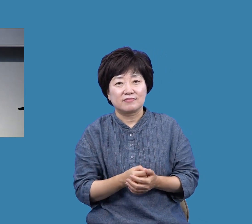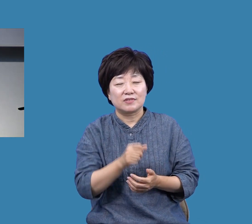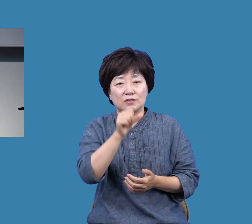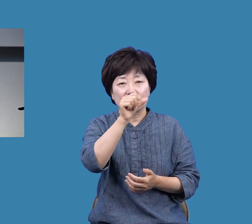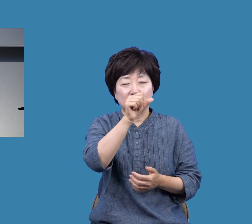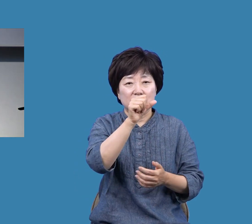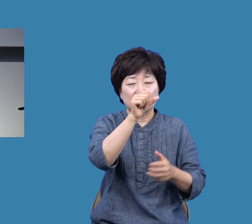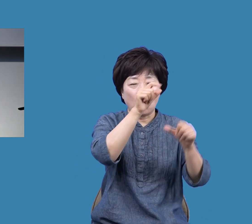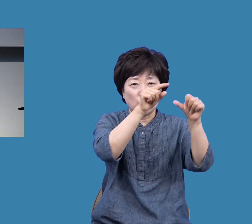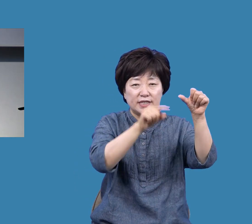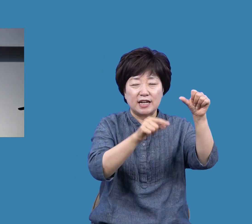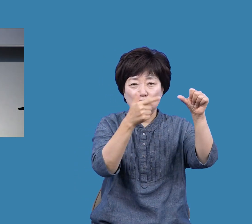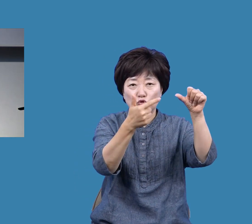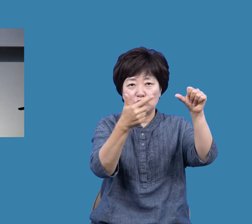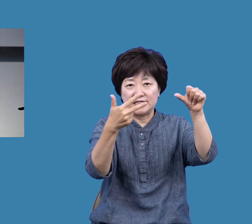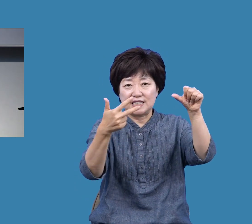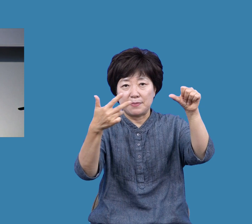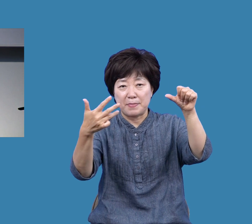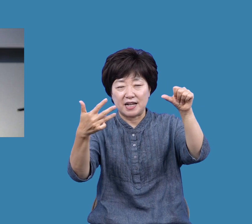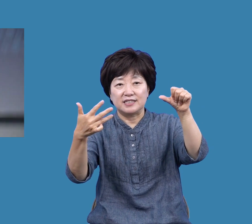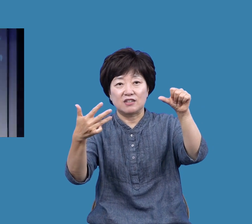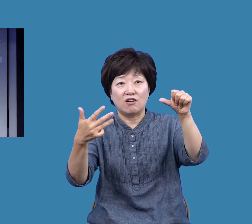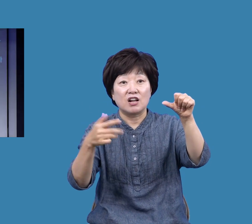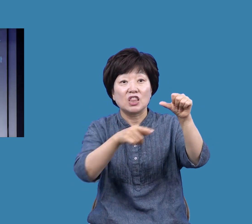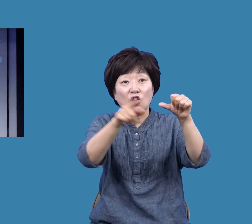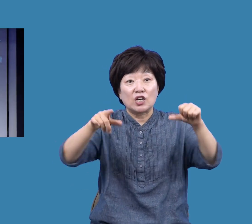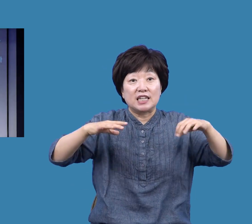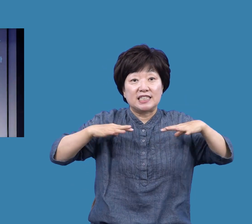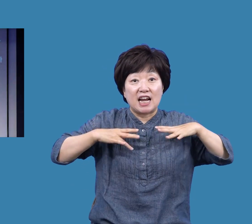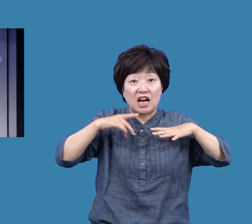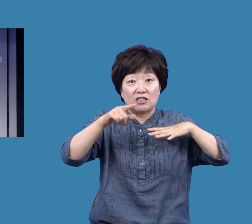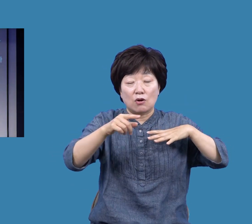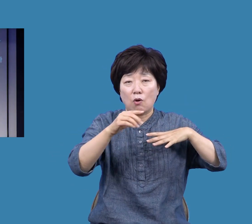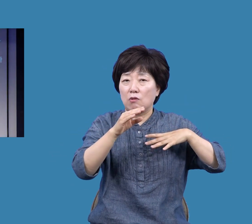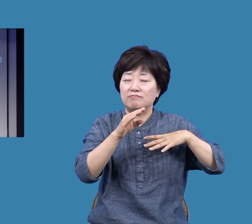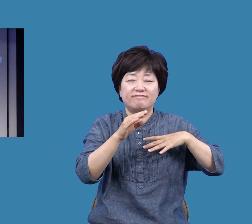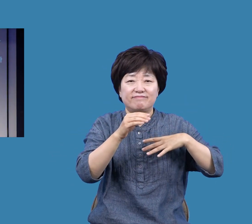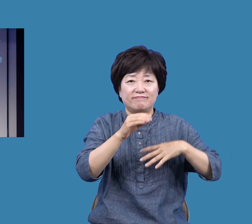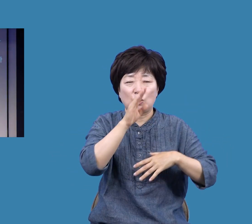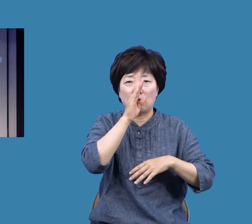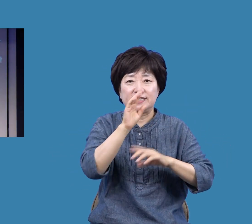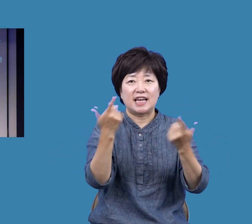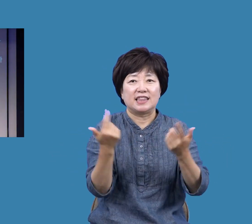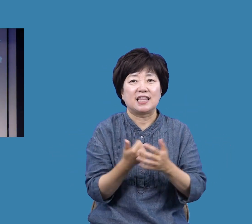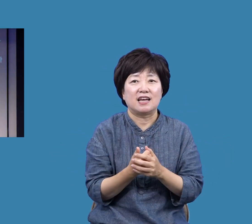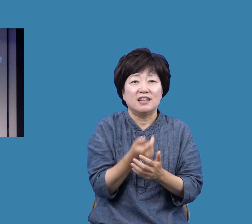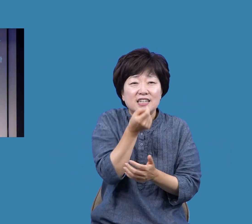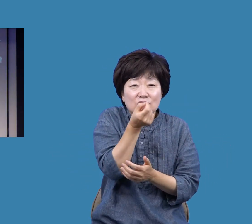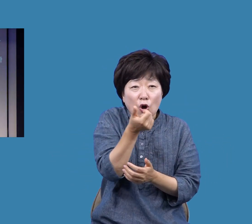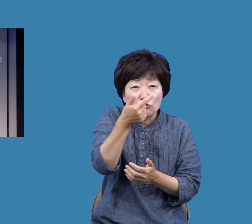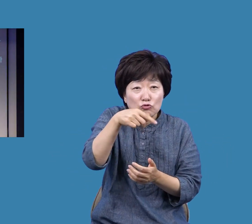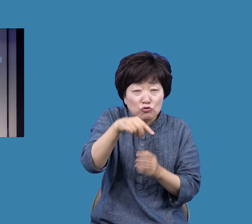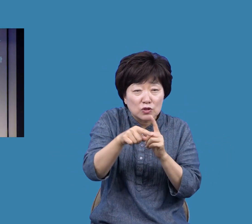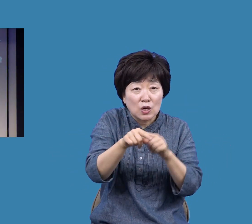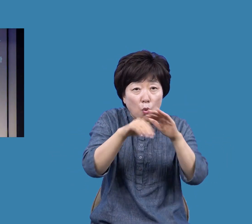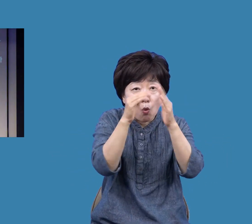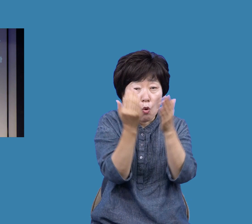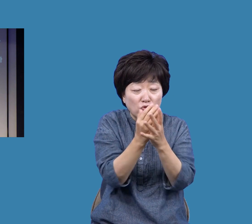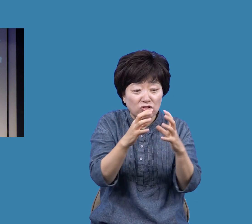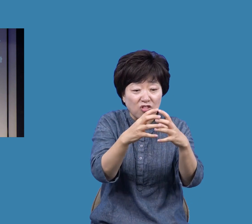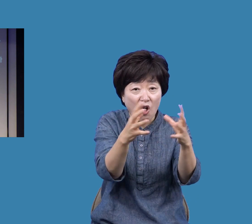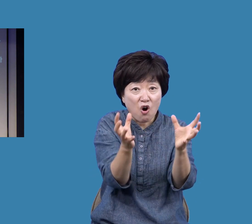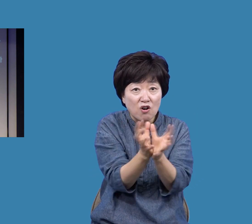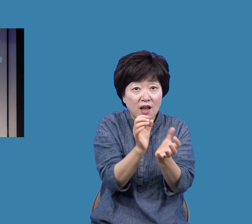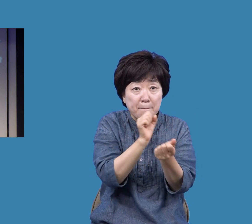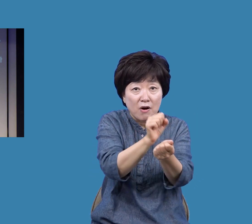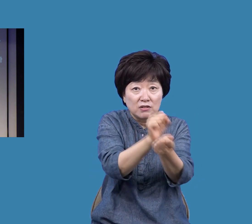같이 읽읍시다. 시작. 너희가 자랑하는 것이 옳지 아니하도다. 적은 누룩이 온 덩어리에 퍼지는 것을 알지 못하느냐. 너희는